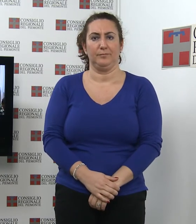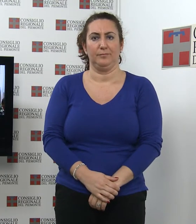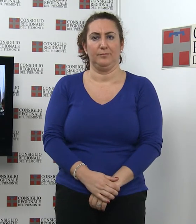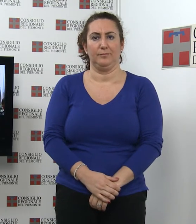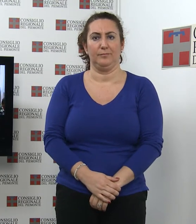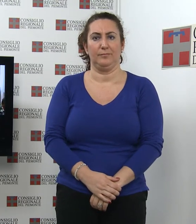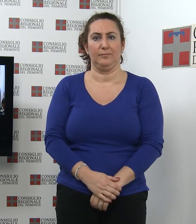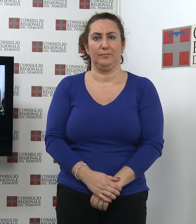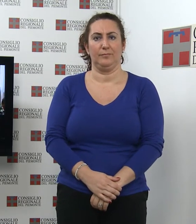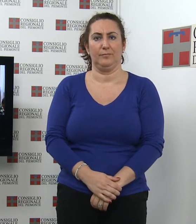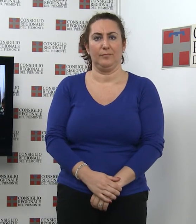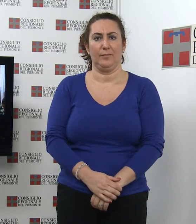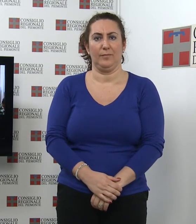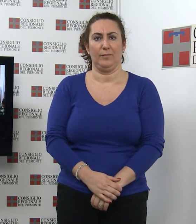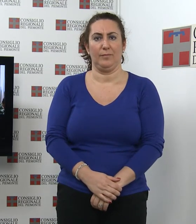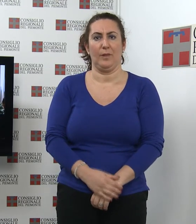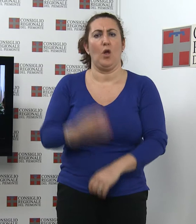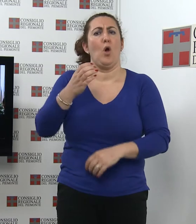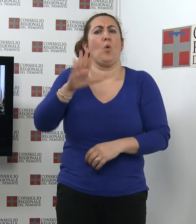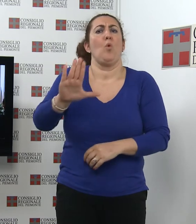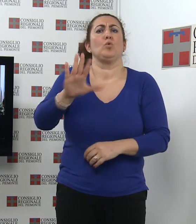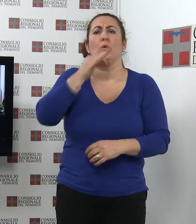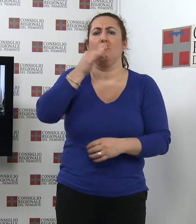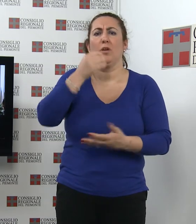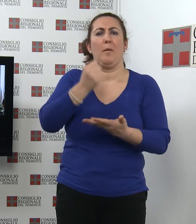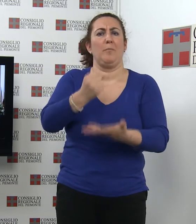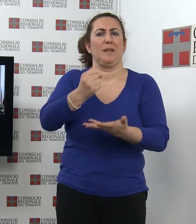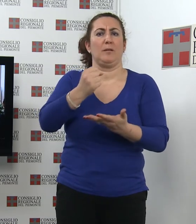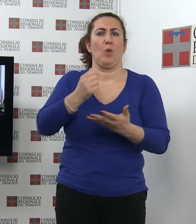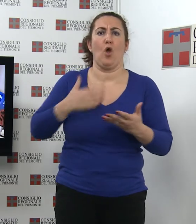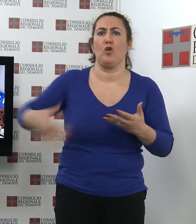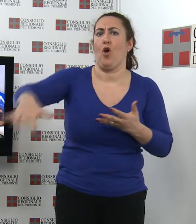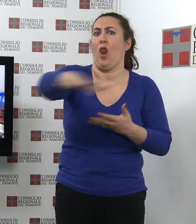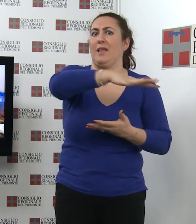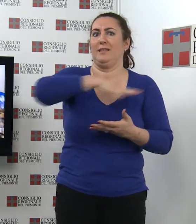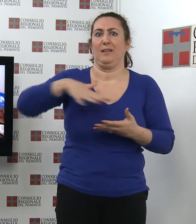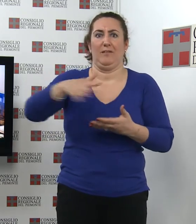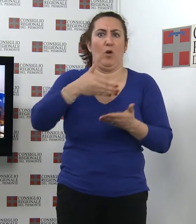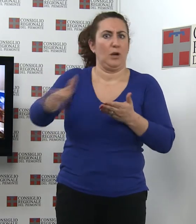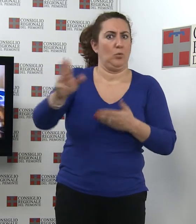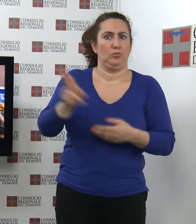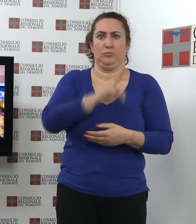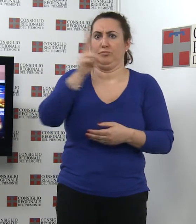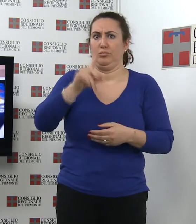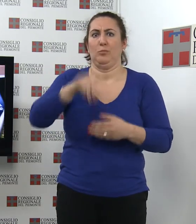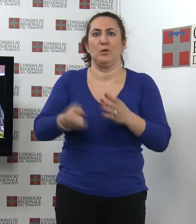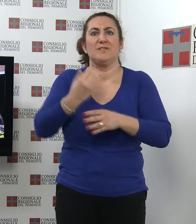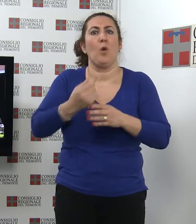La cultura come patrimonio collettivo irrinunciabile, ma anche come occasione di sviluppo economico per il territorio, costituisce il tema di apertura di